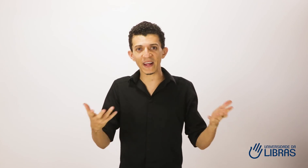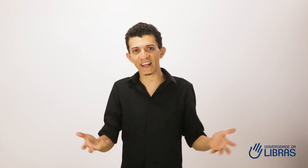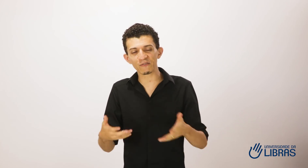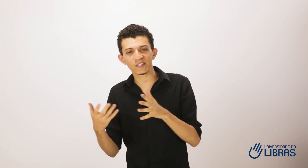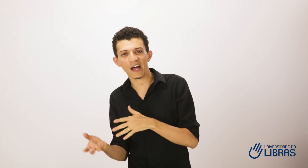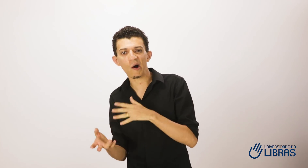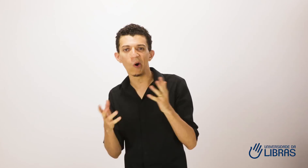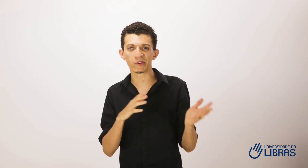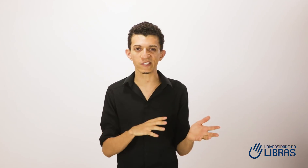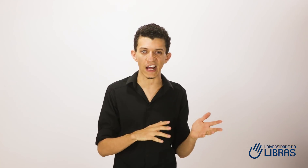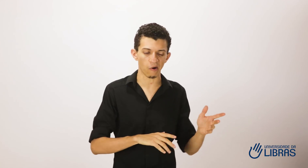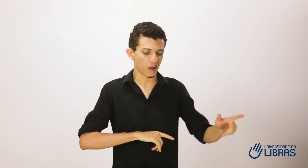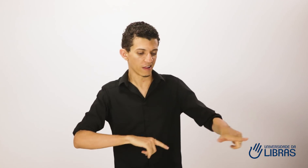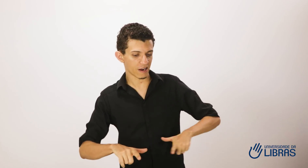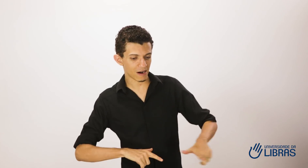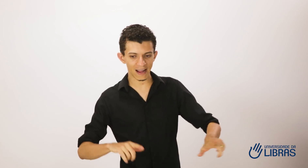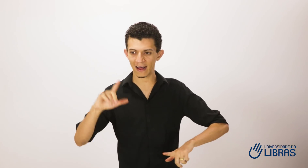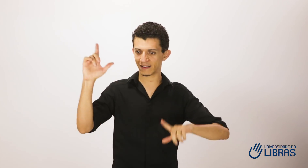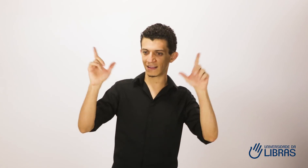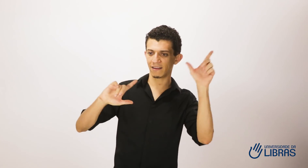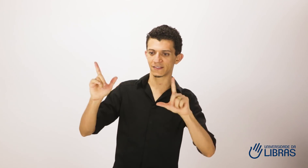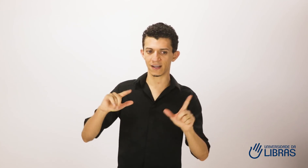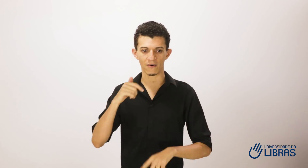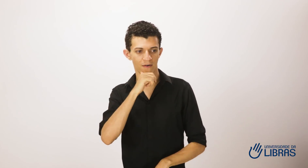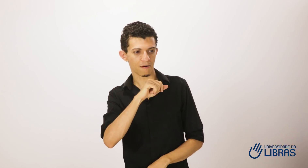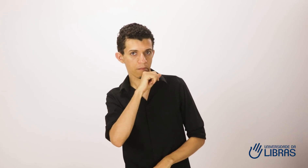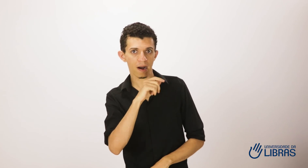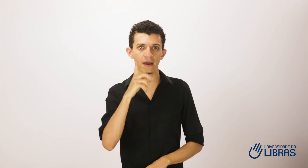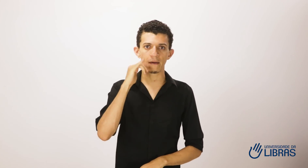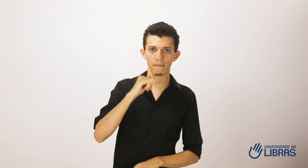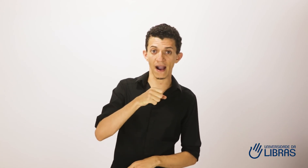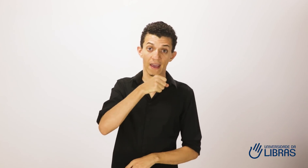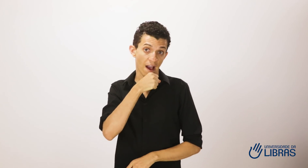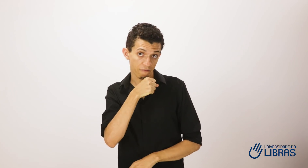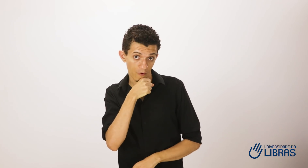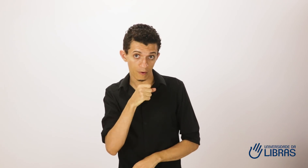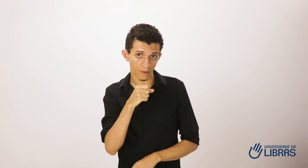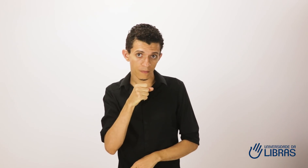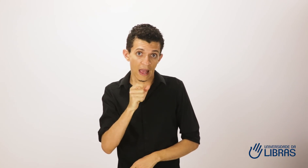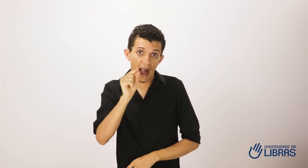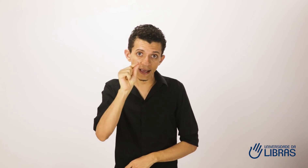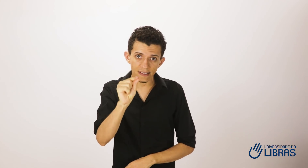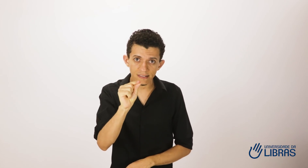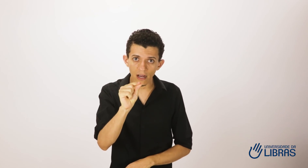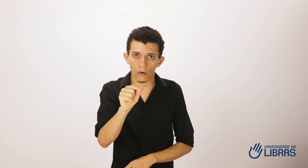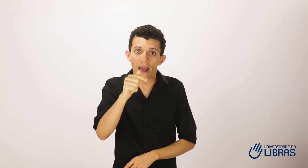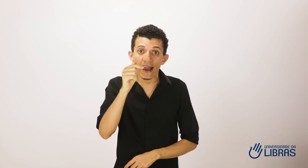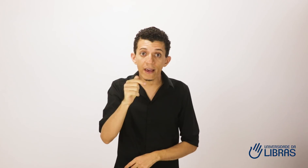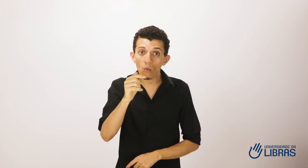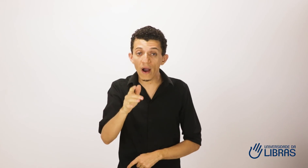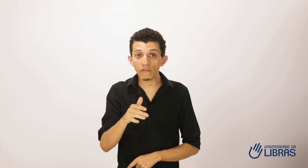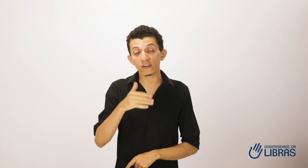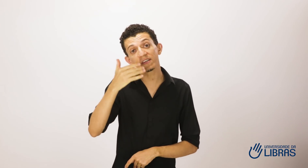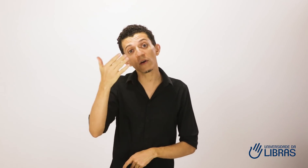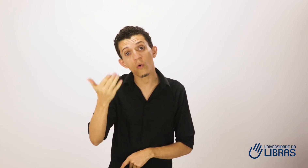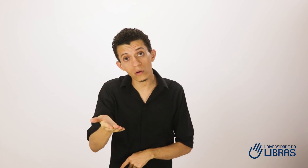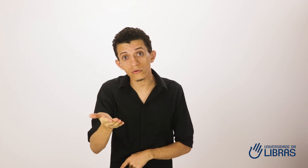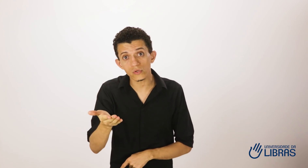aprendendo um sinal ou outro sinal. Trabalhar, televisão, mãe, pai, avô. A questão é que quando você encontra um